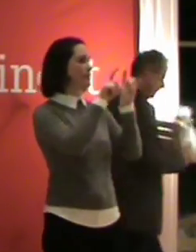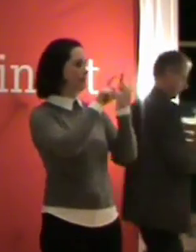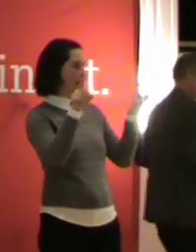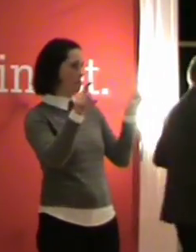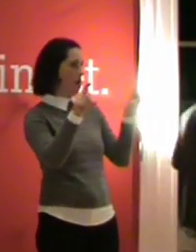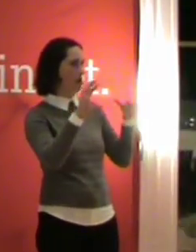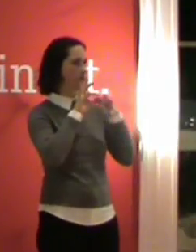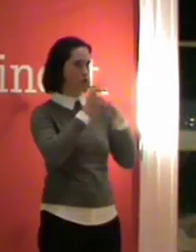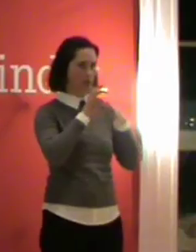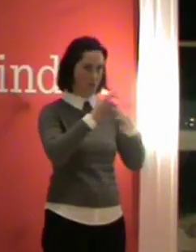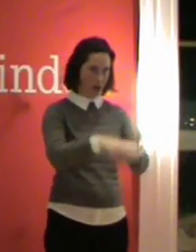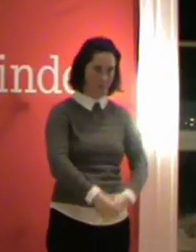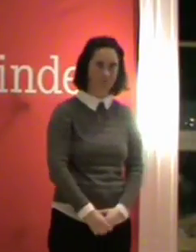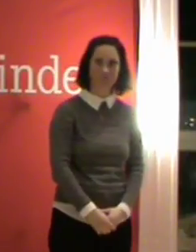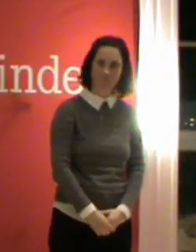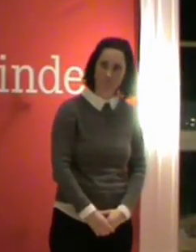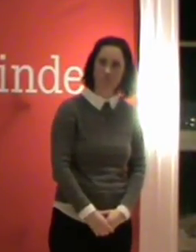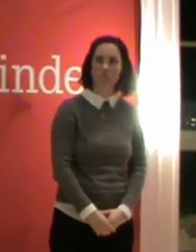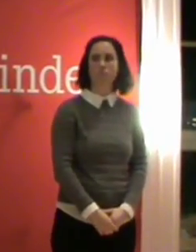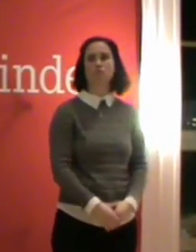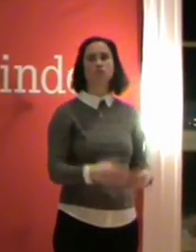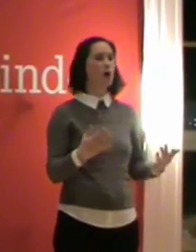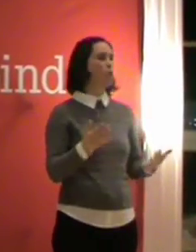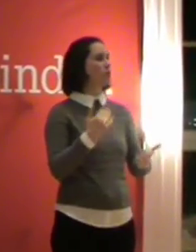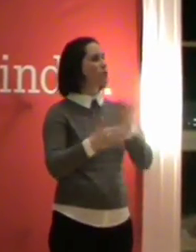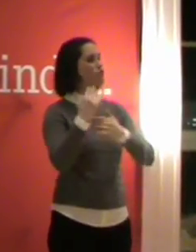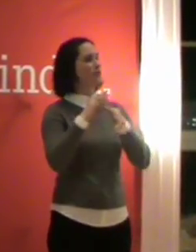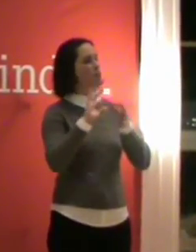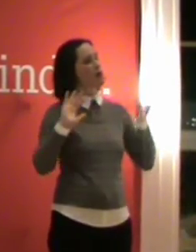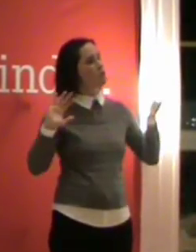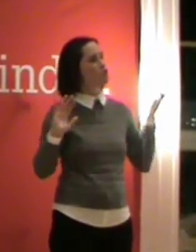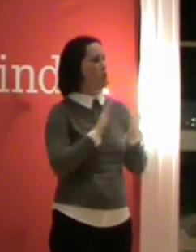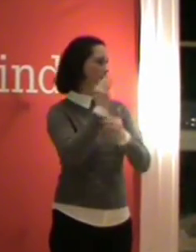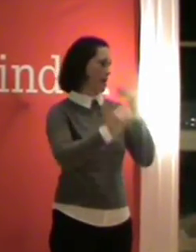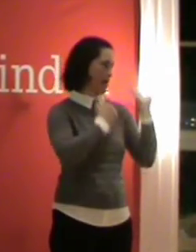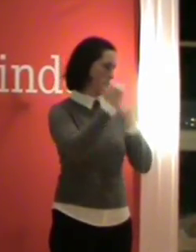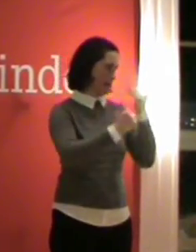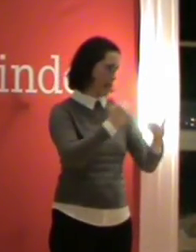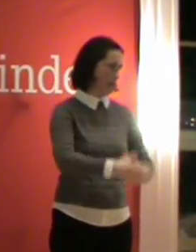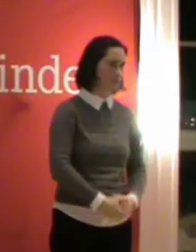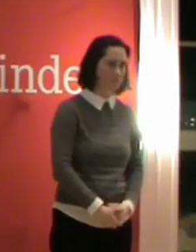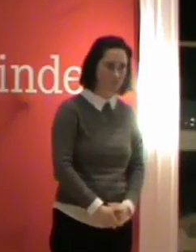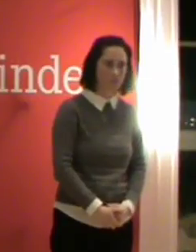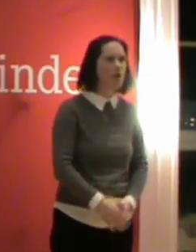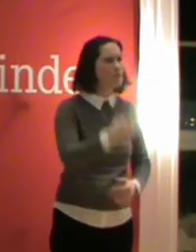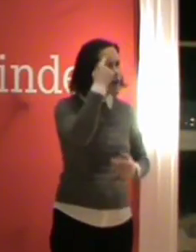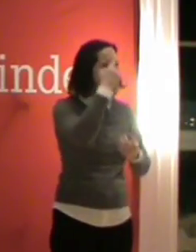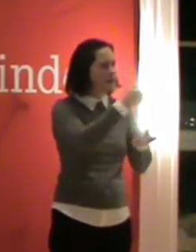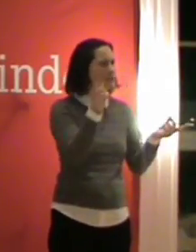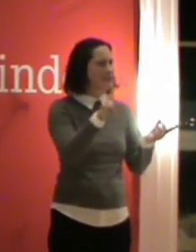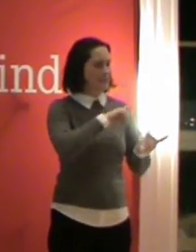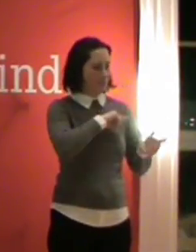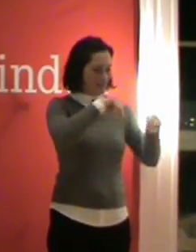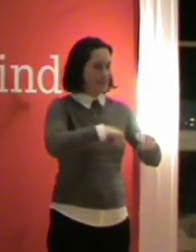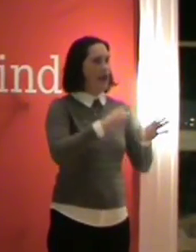zu tun. Und es hat auch eine kleine Vorgeschichte, die ich kurz erzählen will. Wie mancher vielleicht noch weiß, war ich ziemlich lange